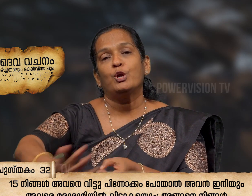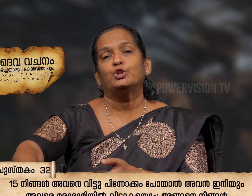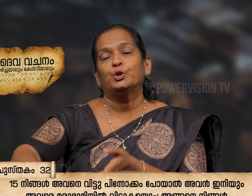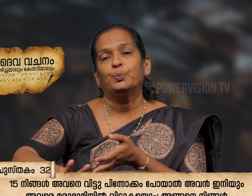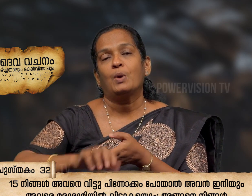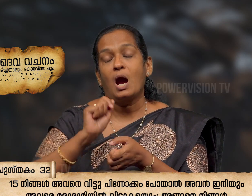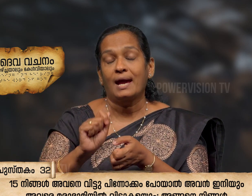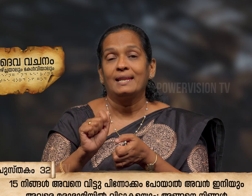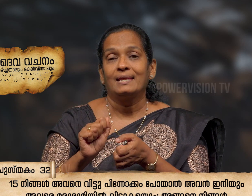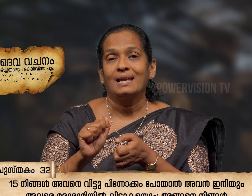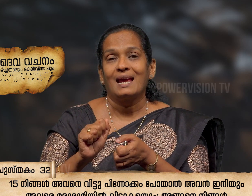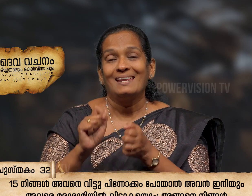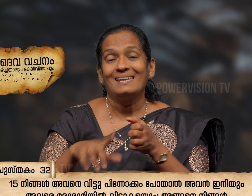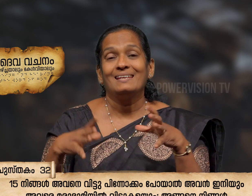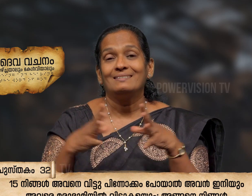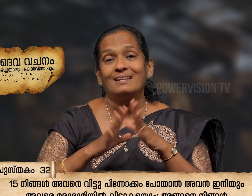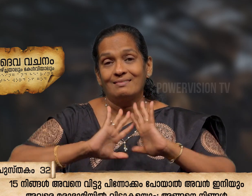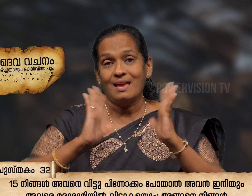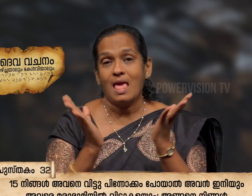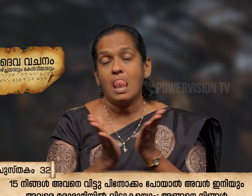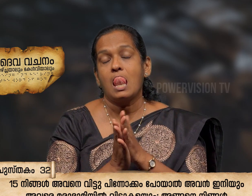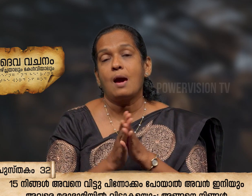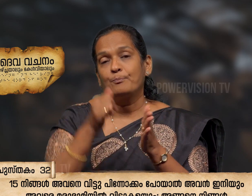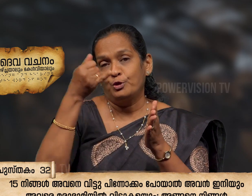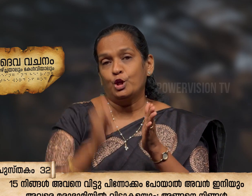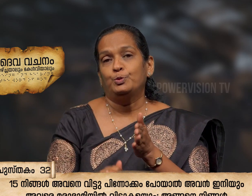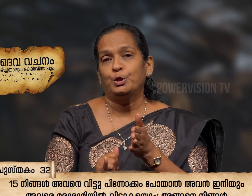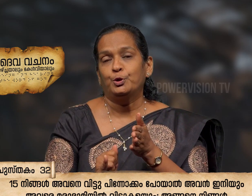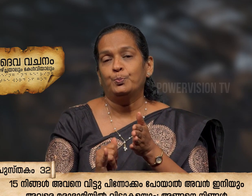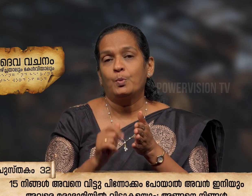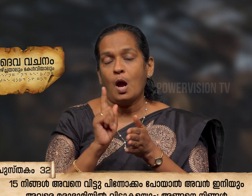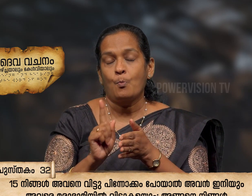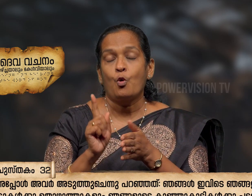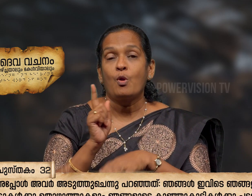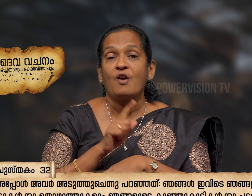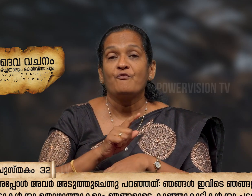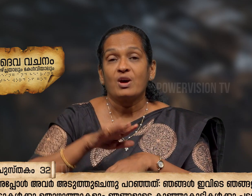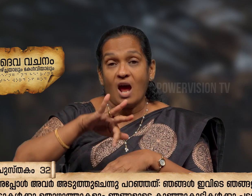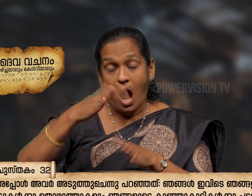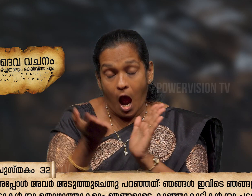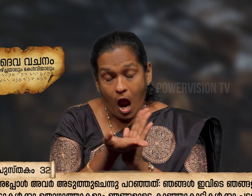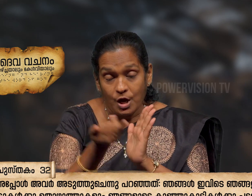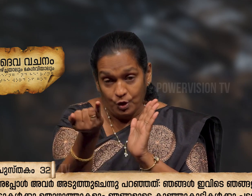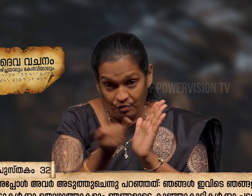വിട്ടുകളയും. അങ്ങനെ നിങ്ങൾ ഈ ജനത്തെയെല്ലാം നശിപ്പിക്കും. അപ്പോൾ അവർ അടുത്തു ചെന്ന്